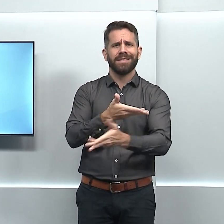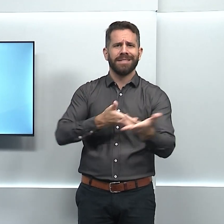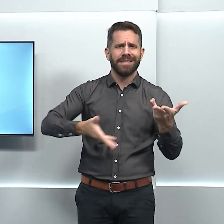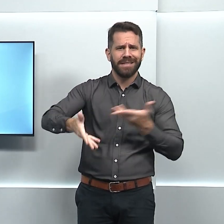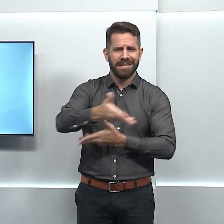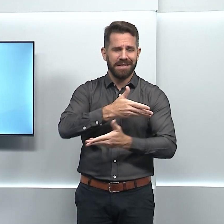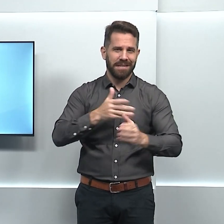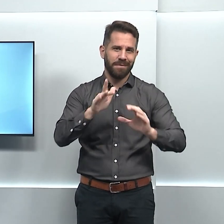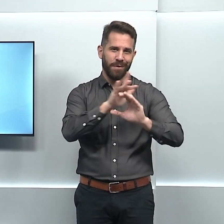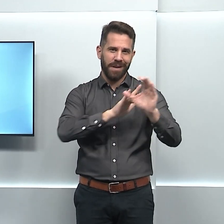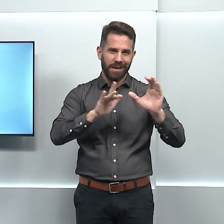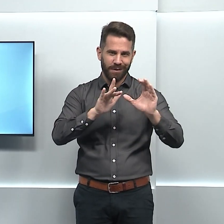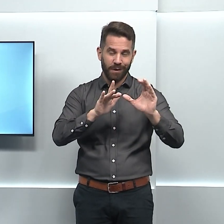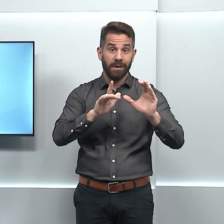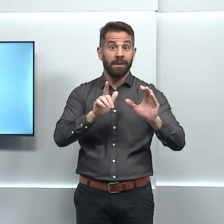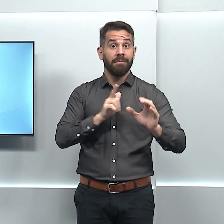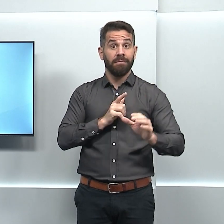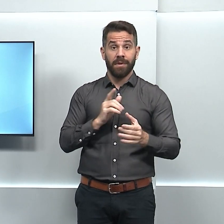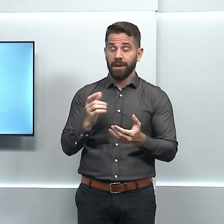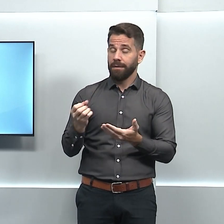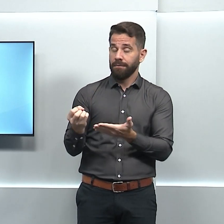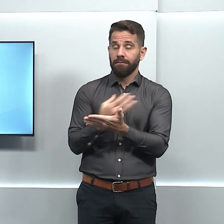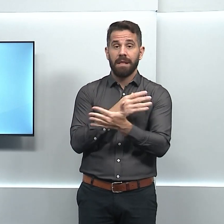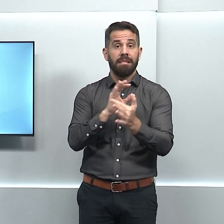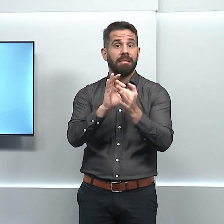WhatsApp, que vai aparecer aqui na tela para você,